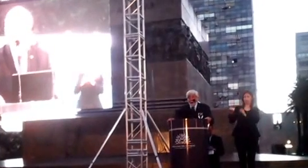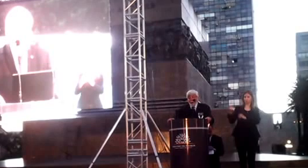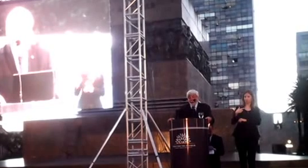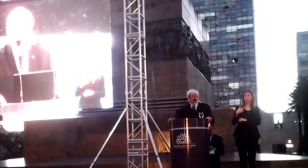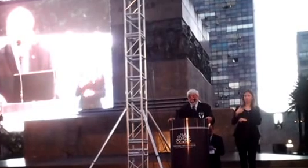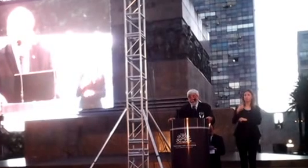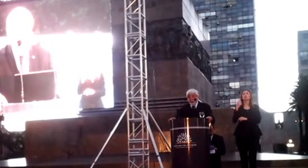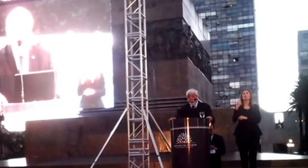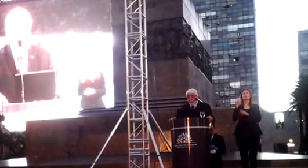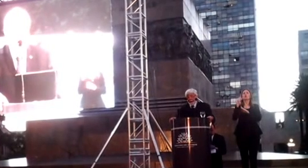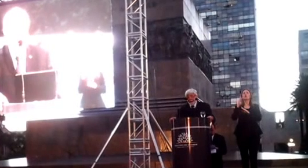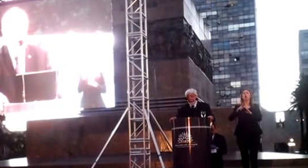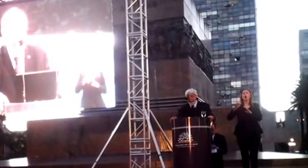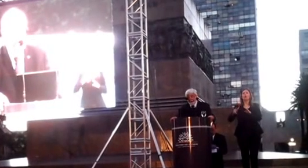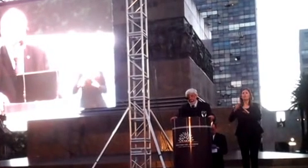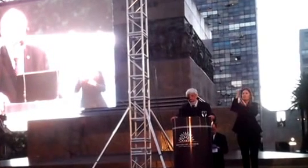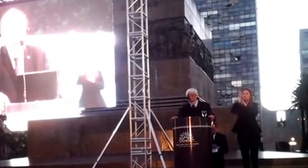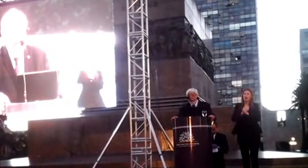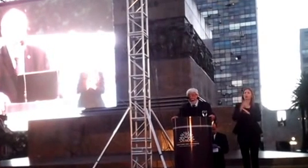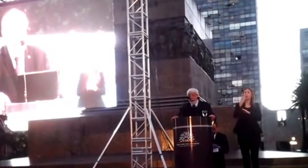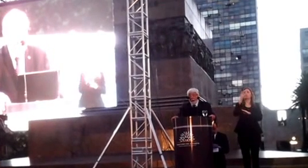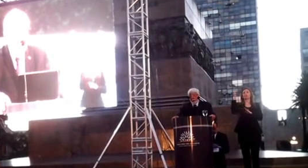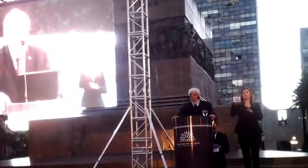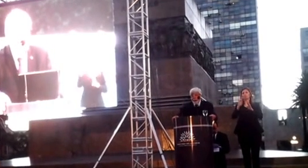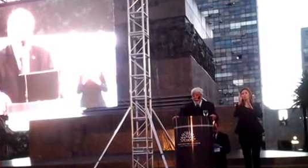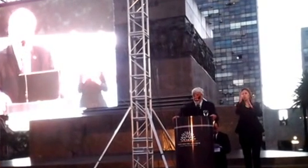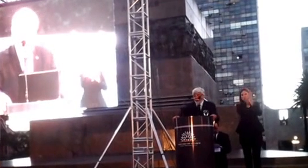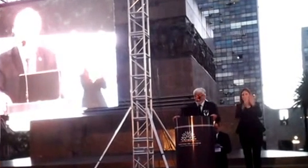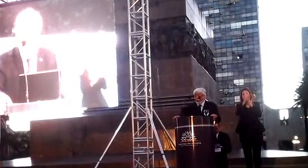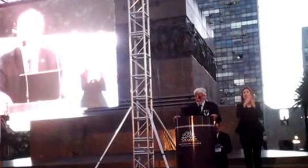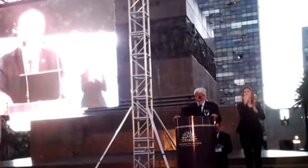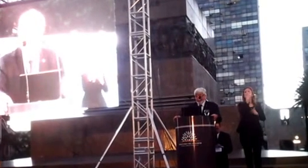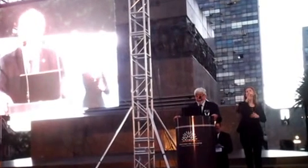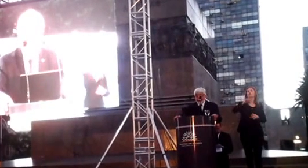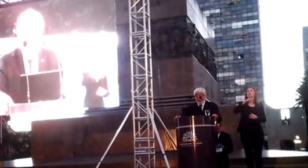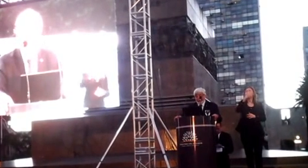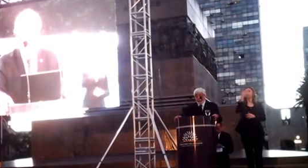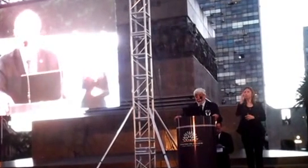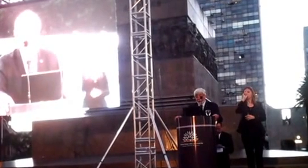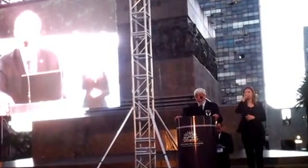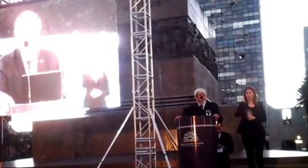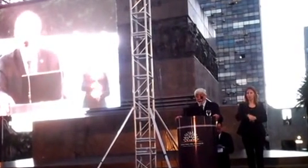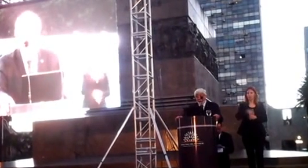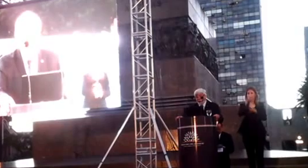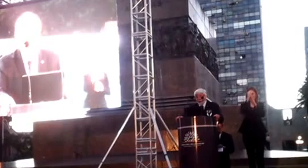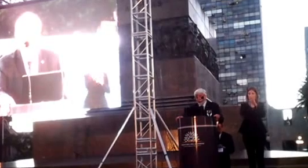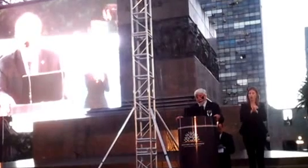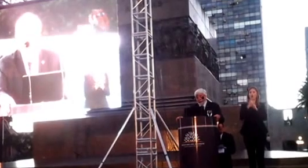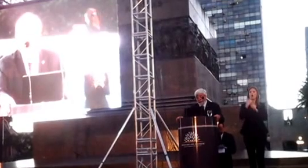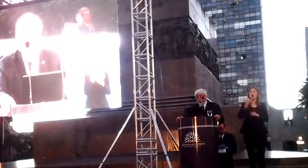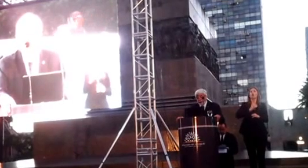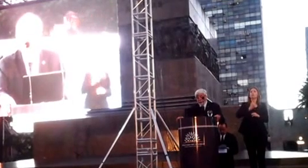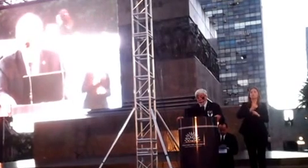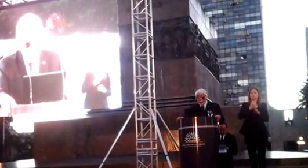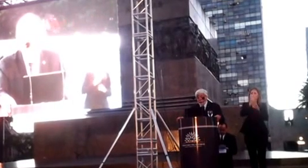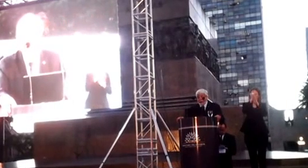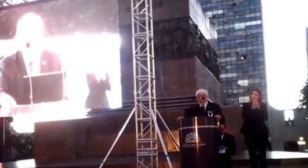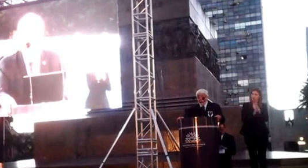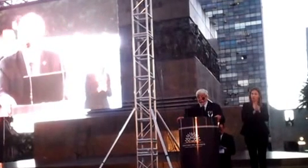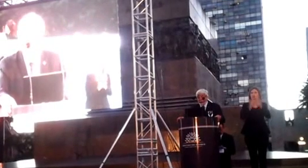el 4% en todo el país, el 5,3% en Montevideo. Los homicidios bajaron